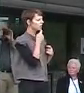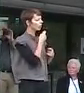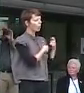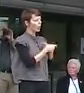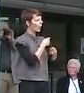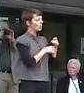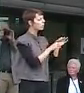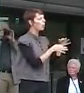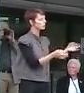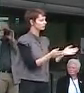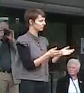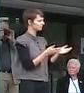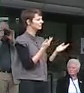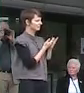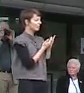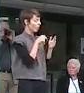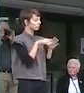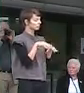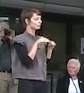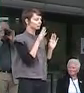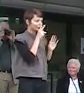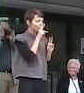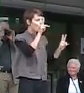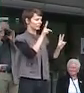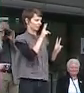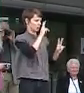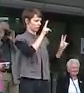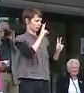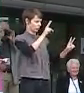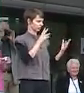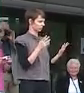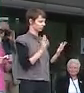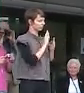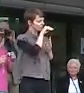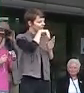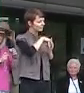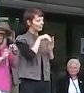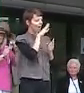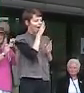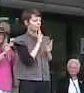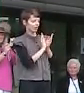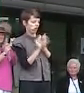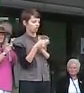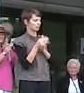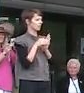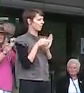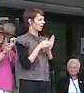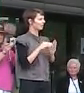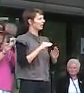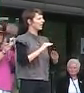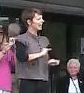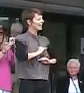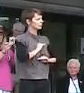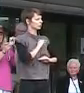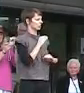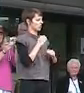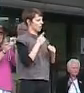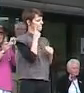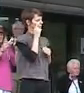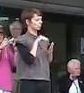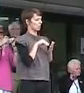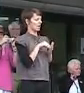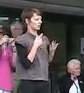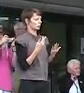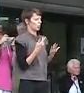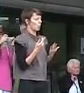harmlosen Fragestellungen ethisch nicht zu akzeptierende Grundhaltungen verbergen?